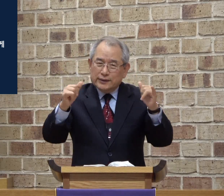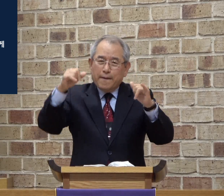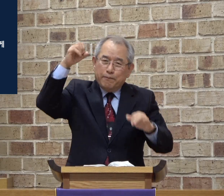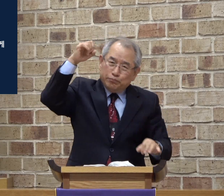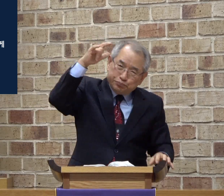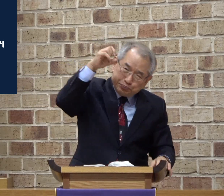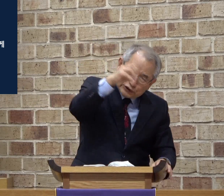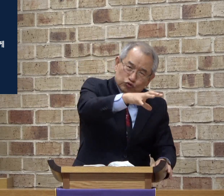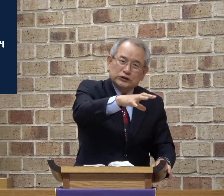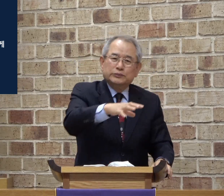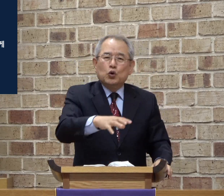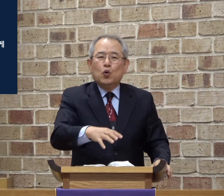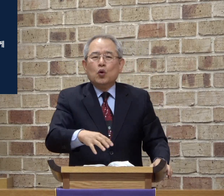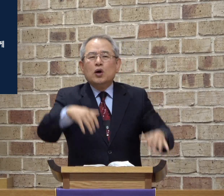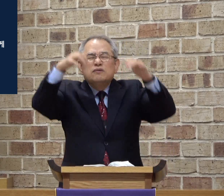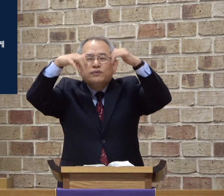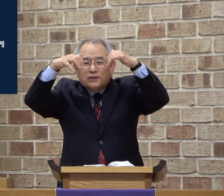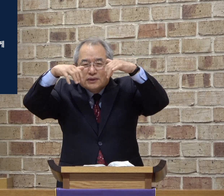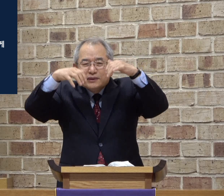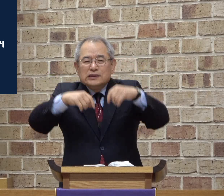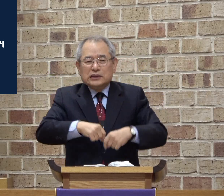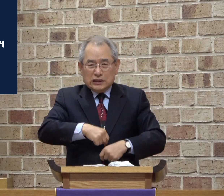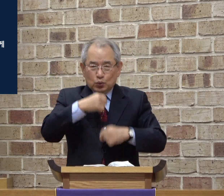기울어져 있기 때문에 태양과 기울어져 있기 때문에